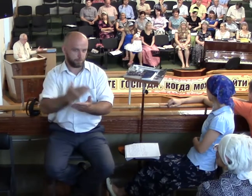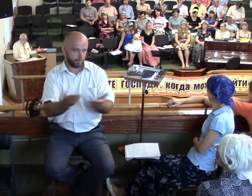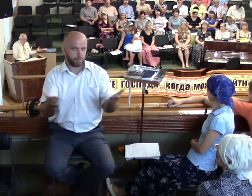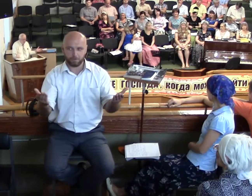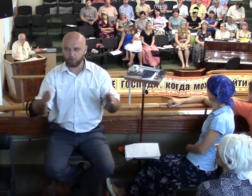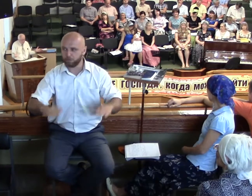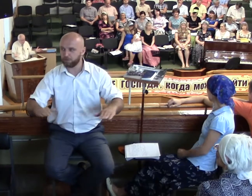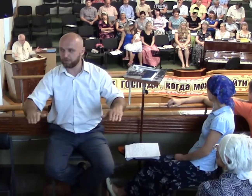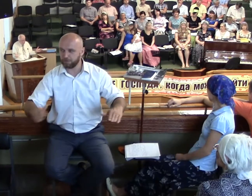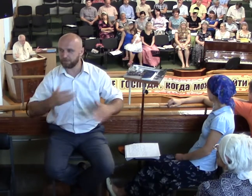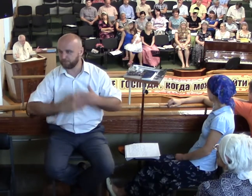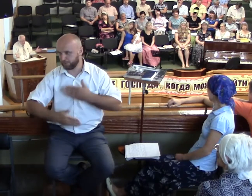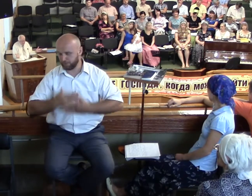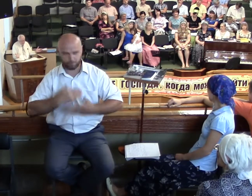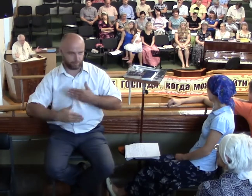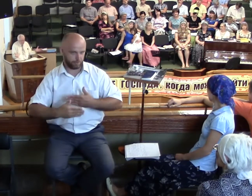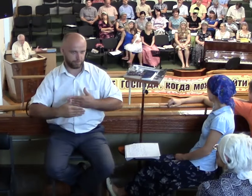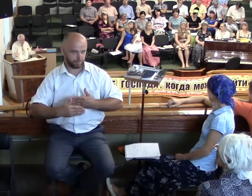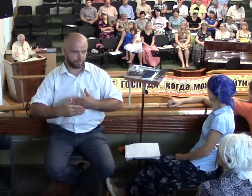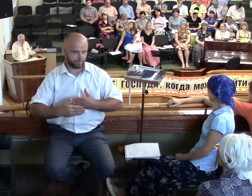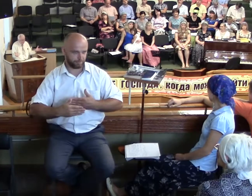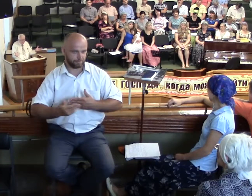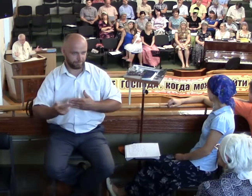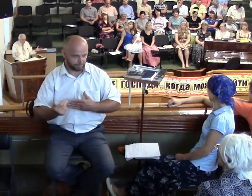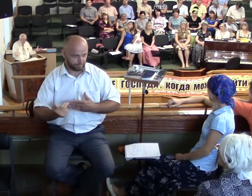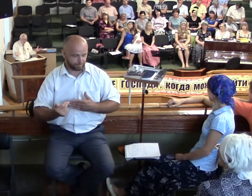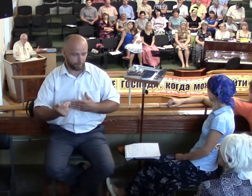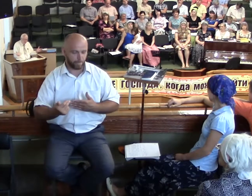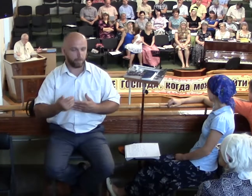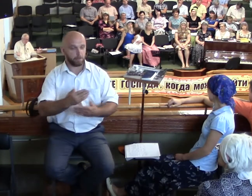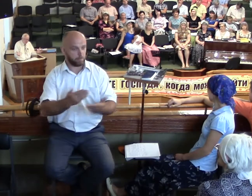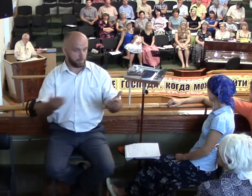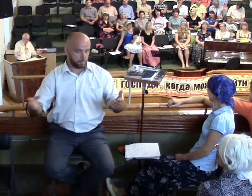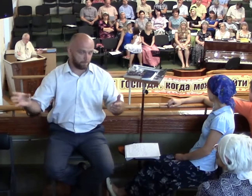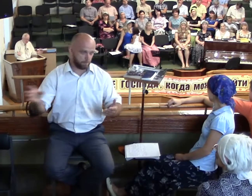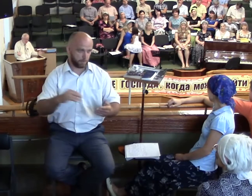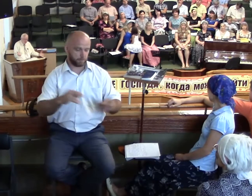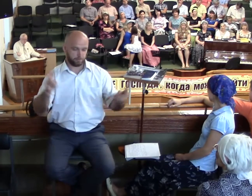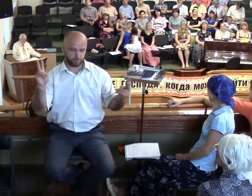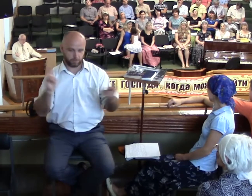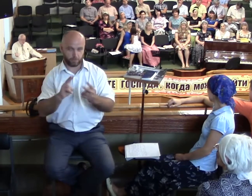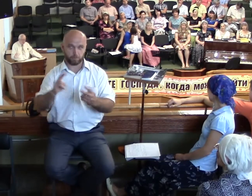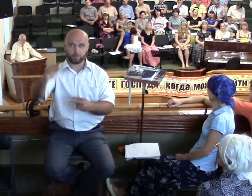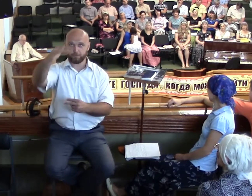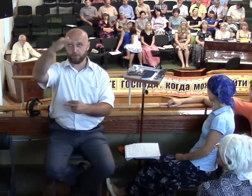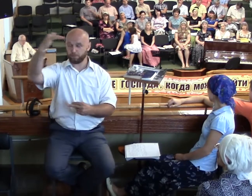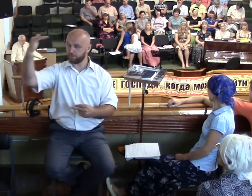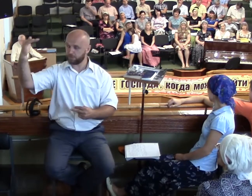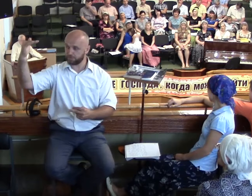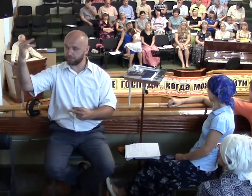радует. 1 Иоанна, 3 глава, 1-2 стиха,